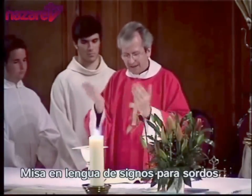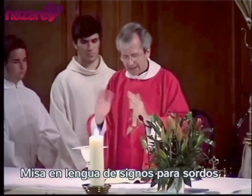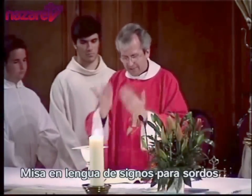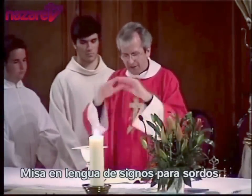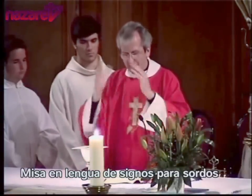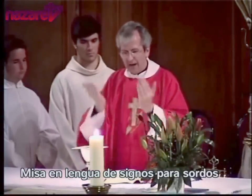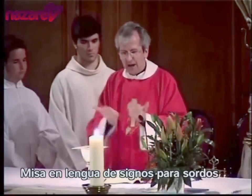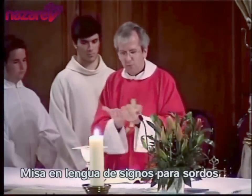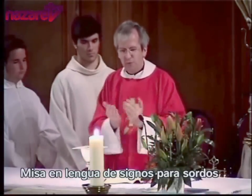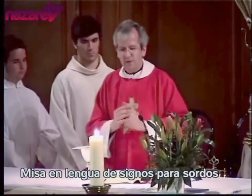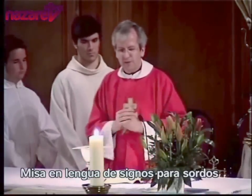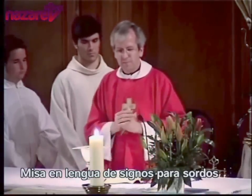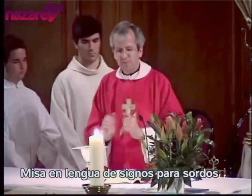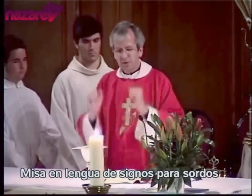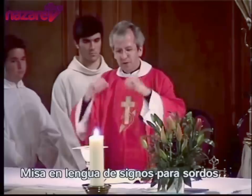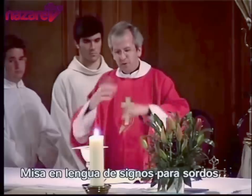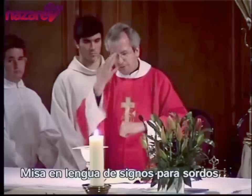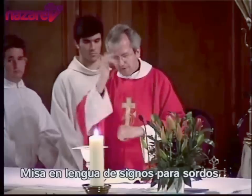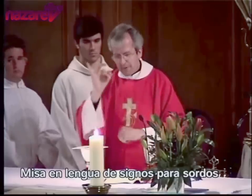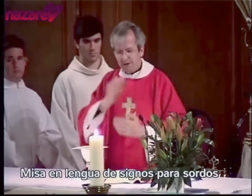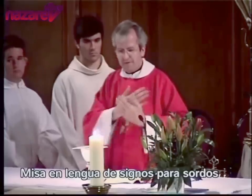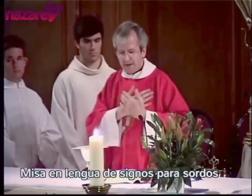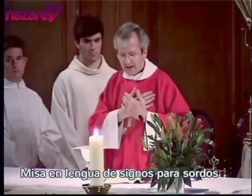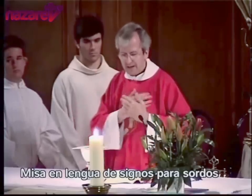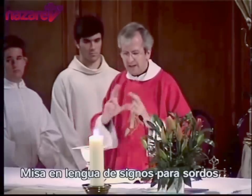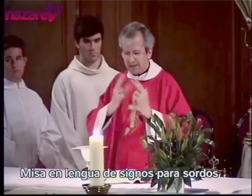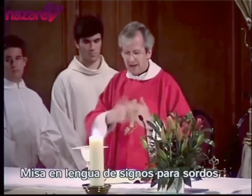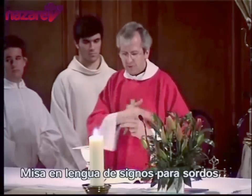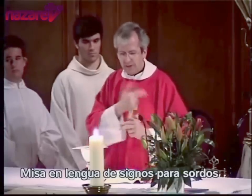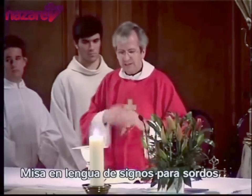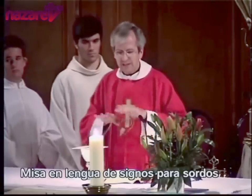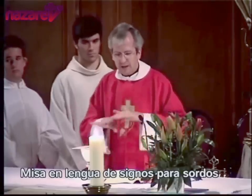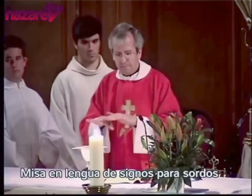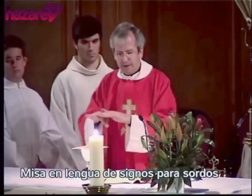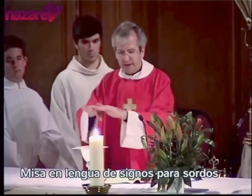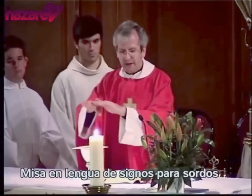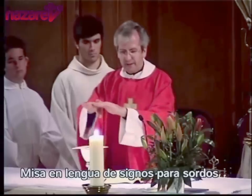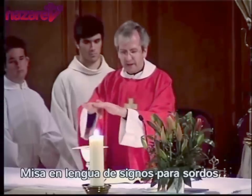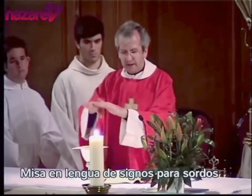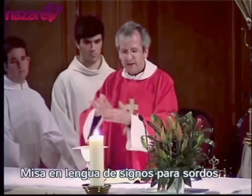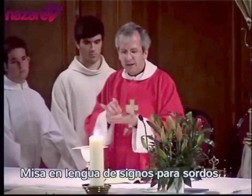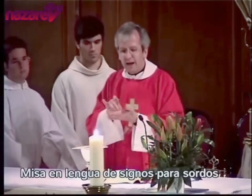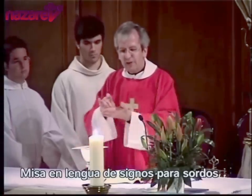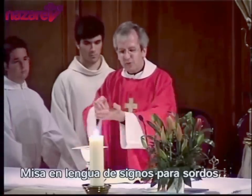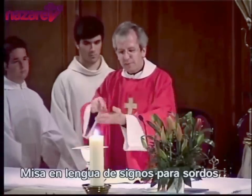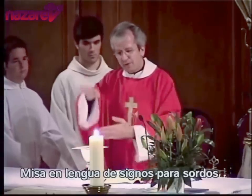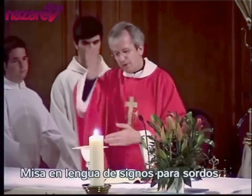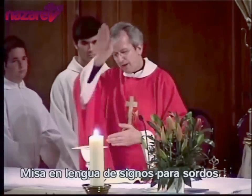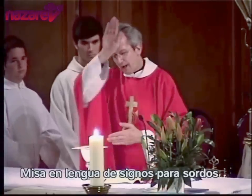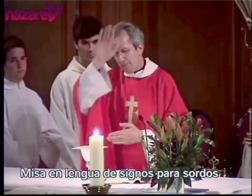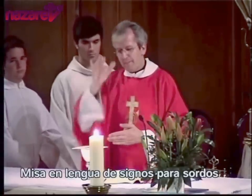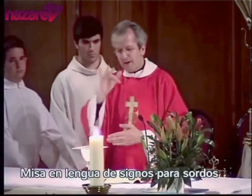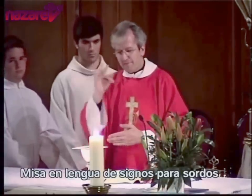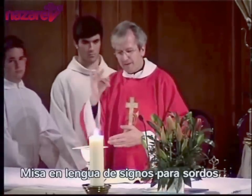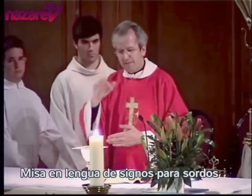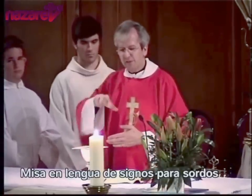paz y la salvación al mundo entero. Confirma en la fe y en la caridad a tu Iglesia, peregrina en la tierra, a tu servidor,